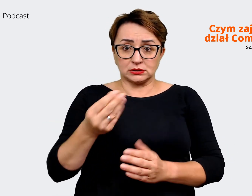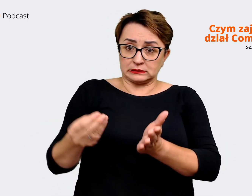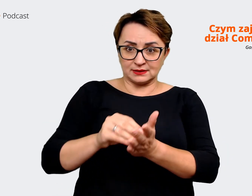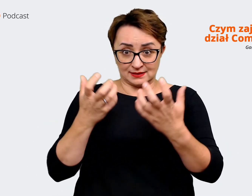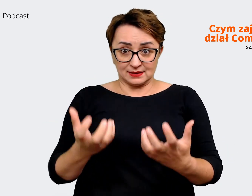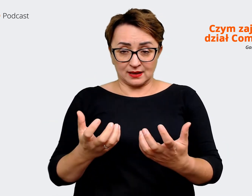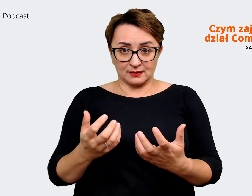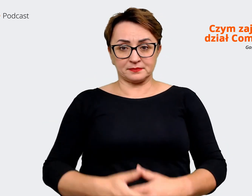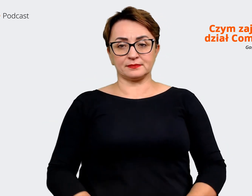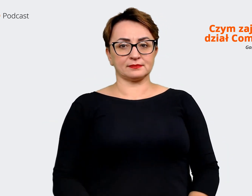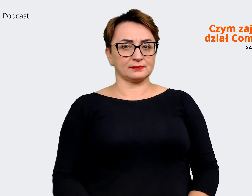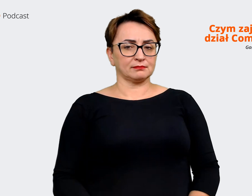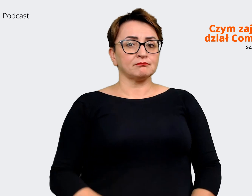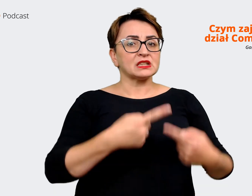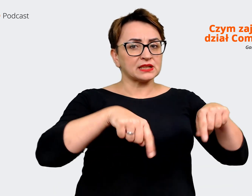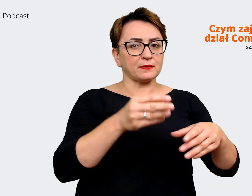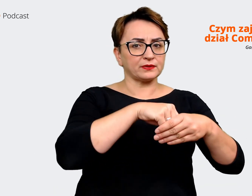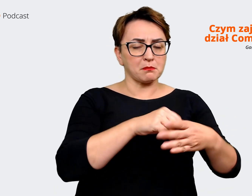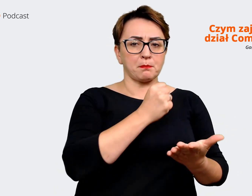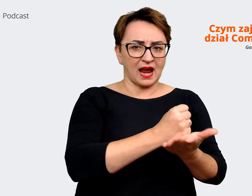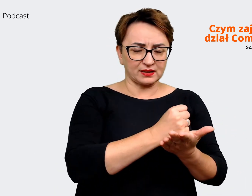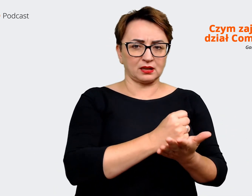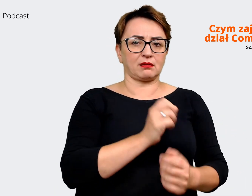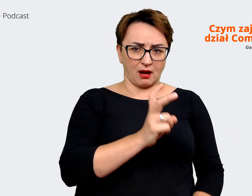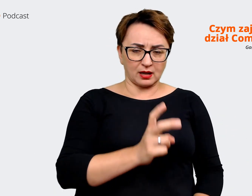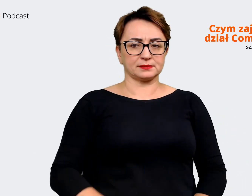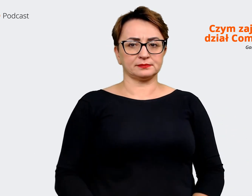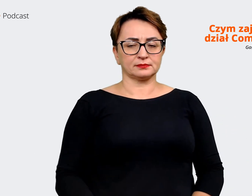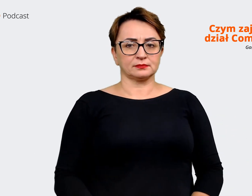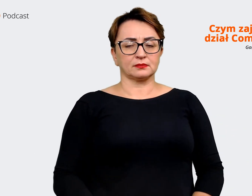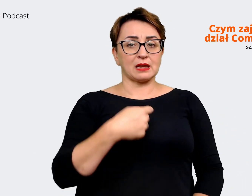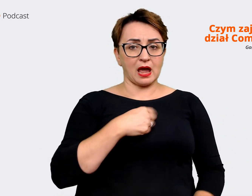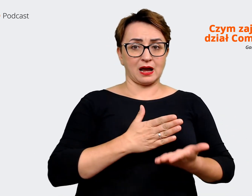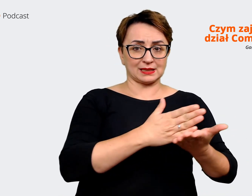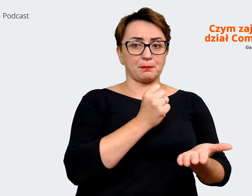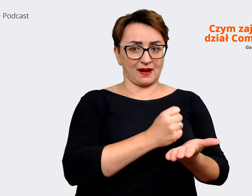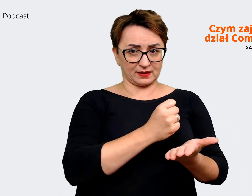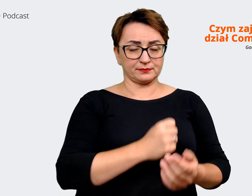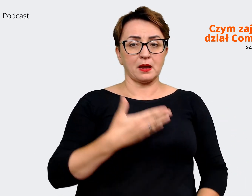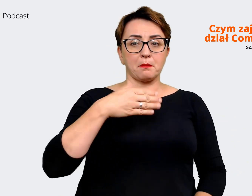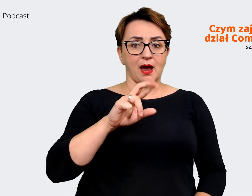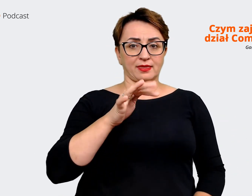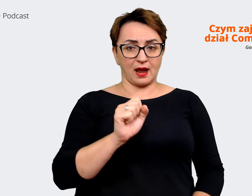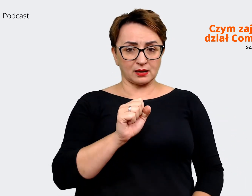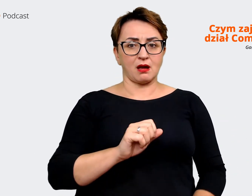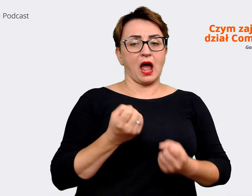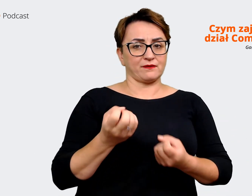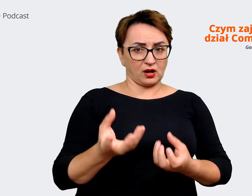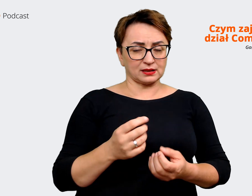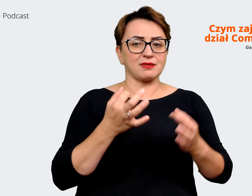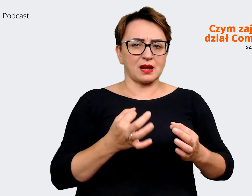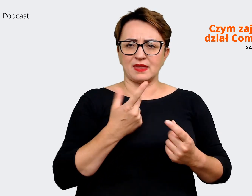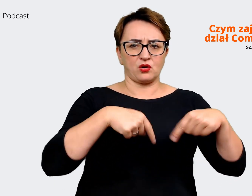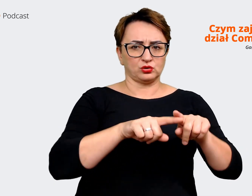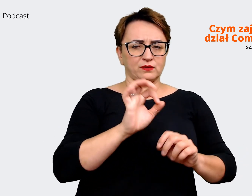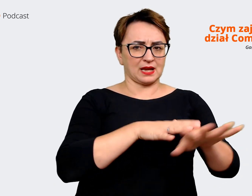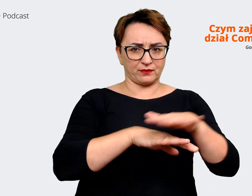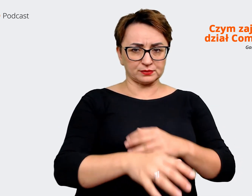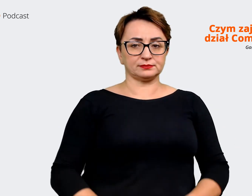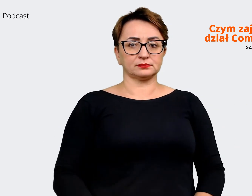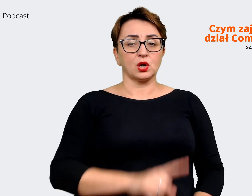chcesz jeszcze coś dopowiedzieć w tym temacie. Nasz zespół składa się z prawników, tak. Ja jestem radcą prawnym, Marta jest adwokatem